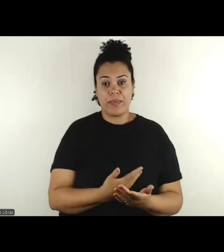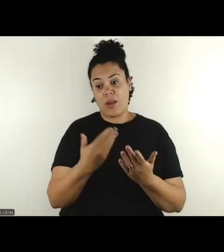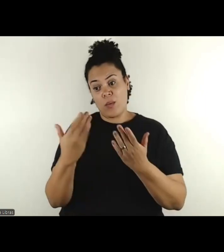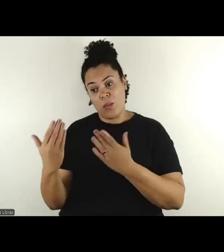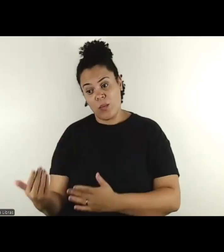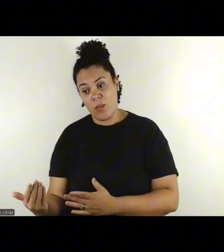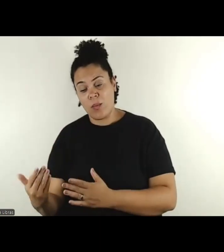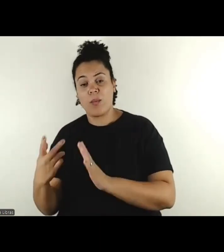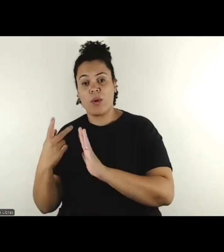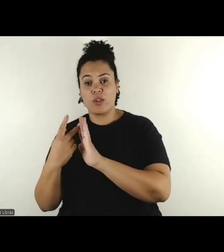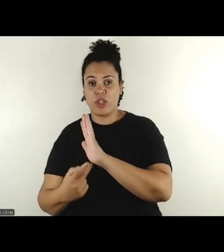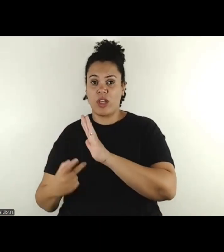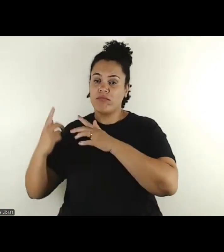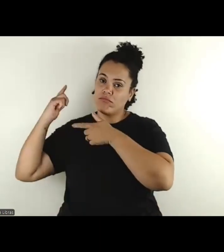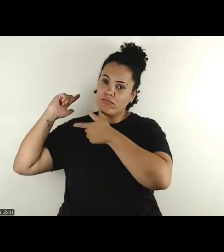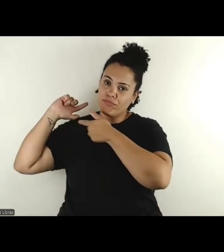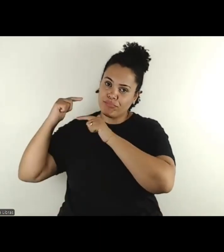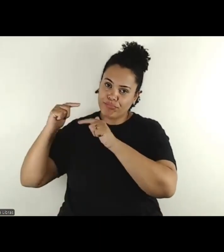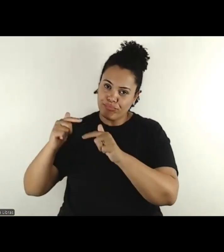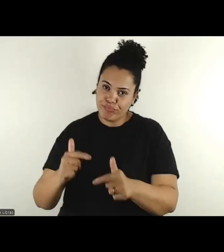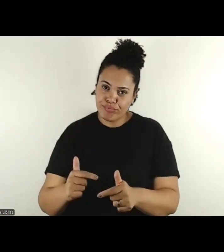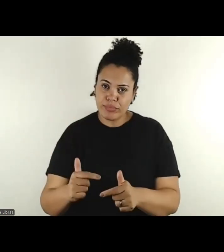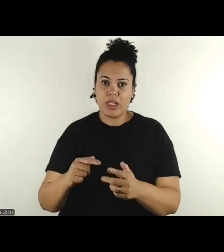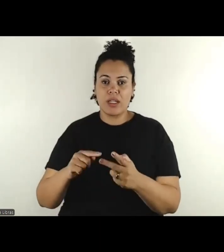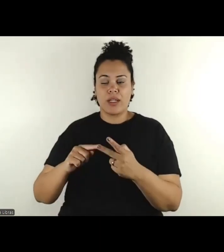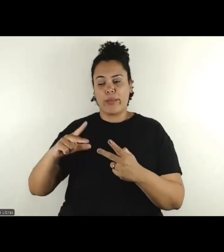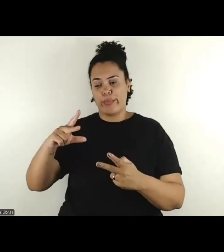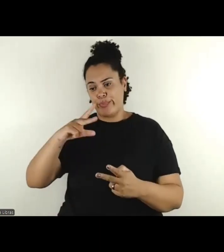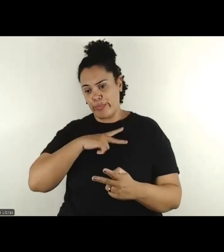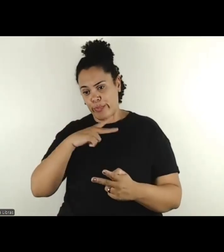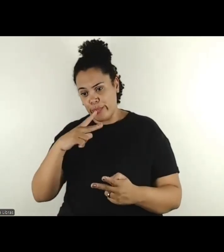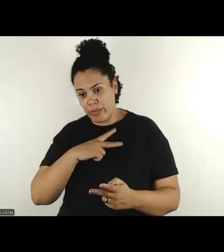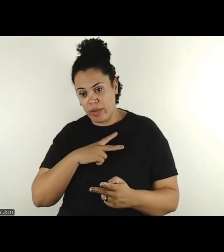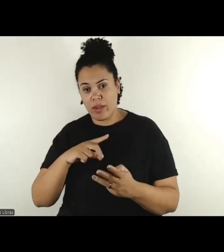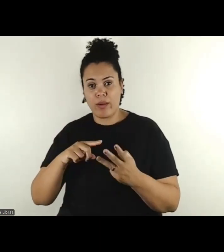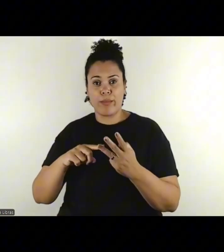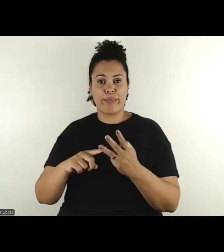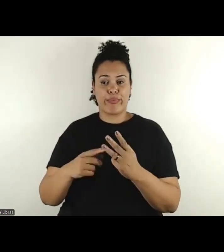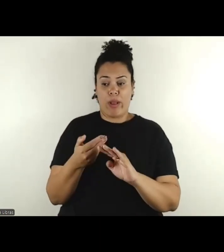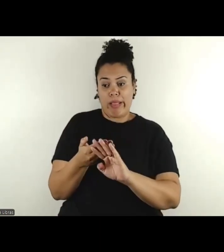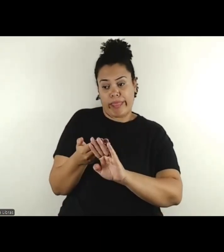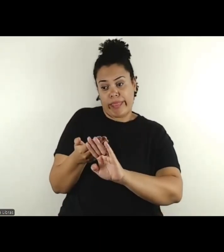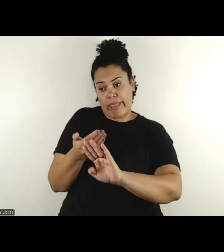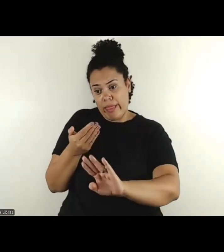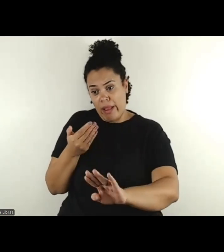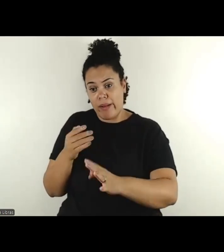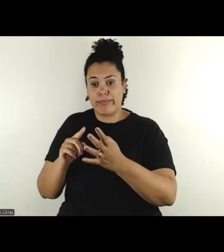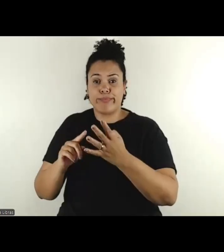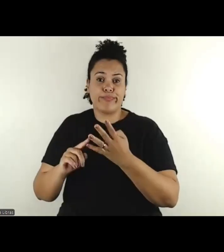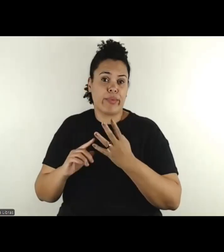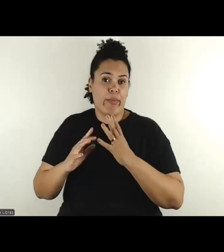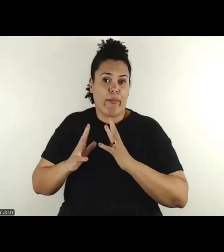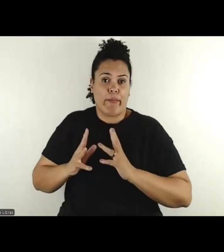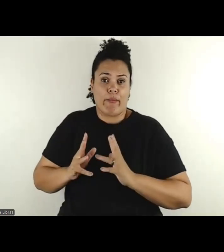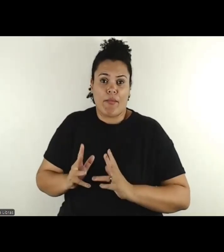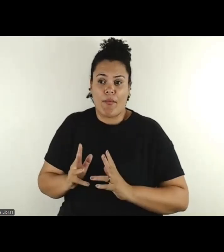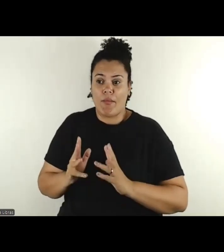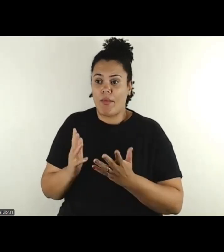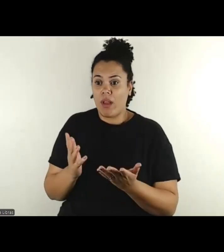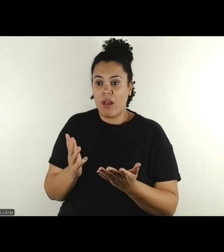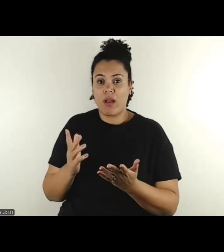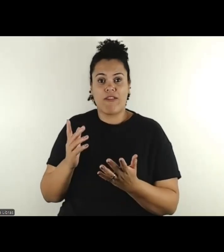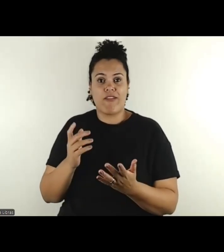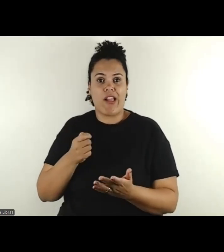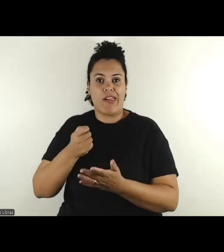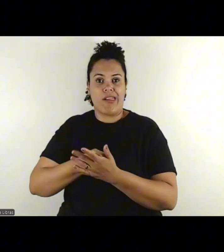que é um projeto conservador, que é um projeto privatista, que é um projeto segregador, higienista, que vai defender a abstinência